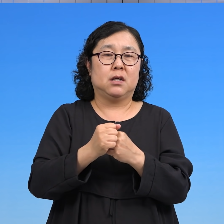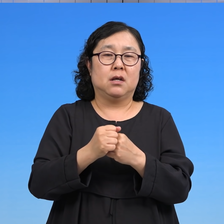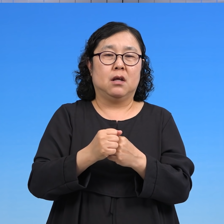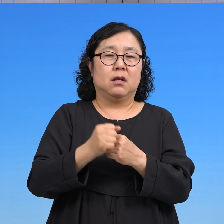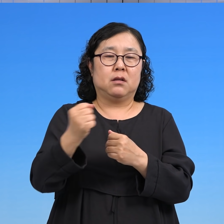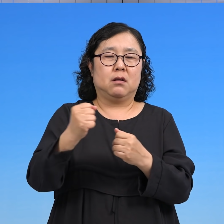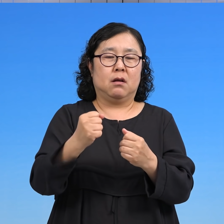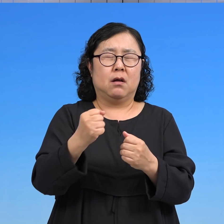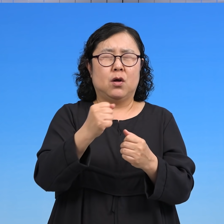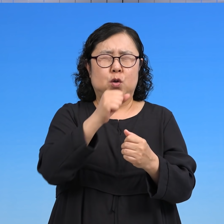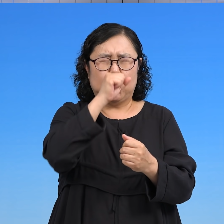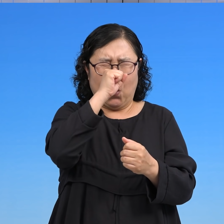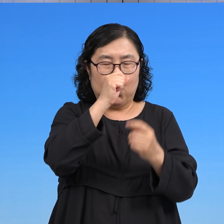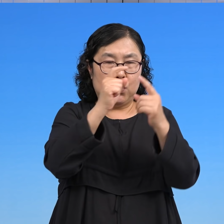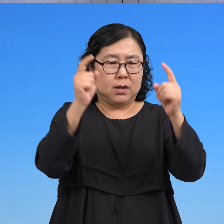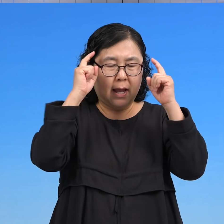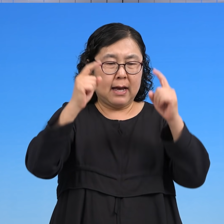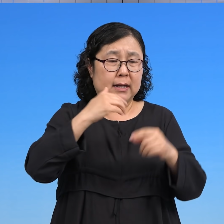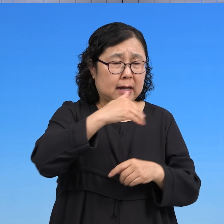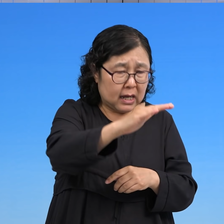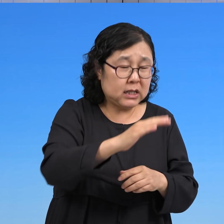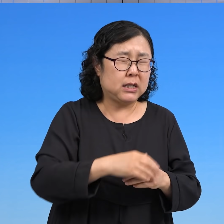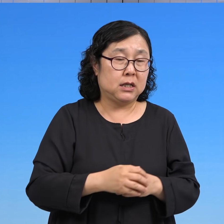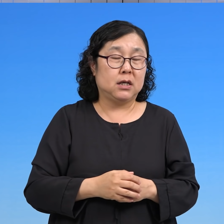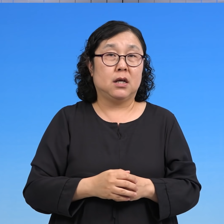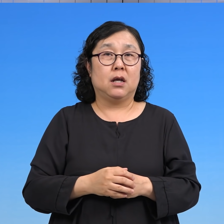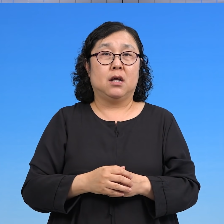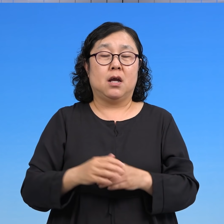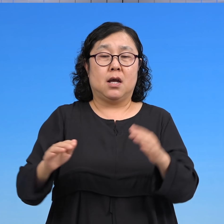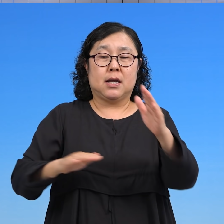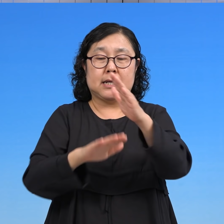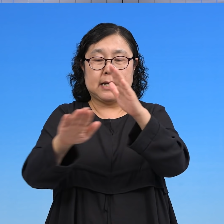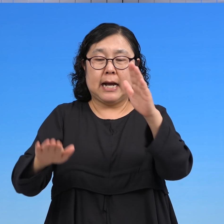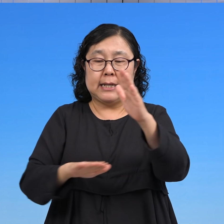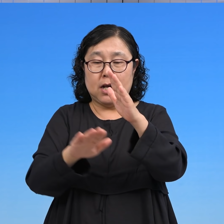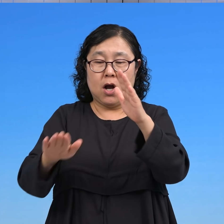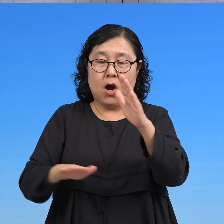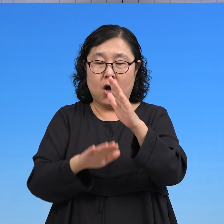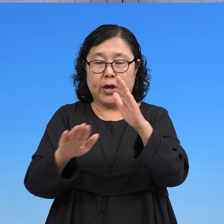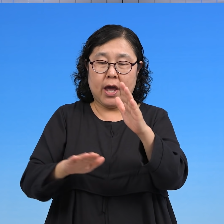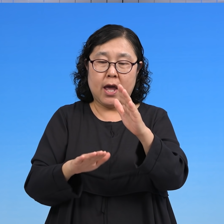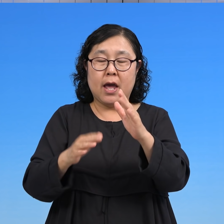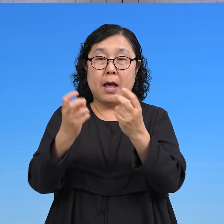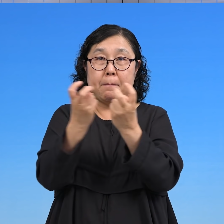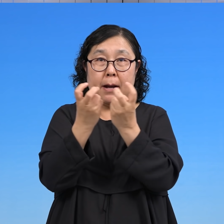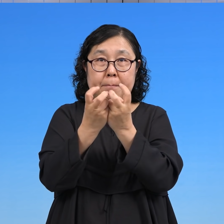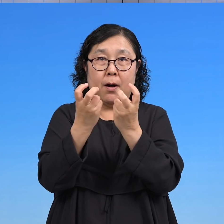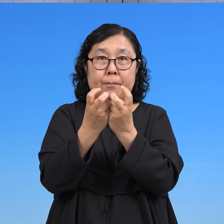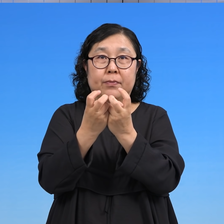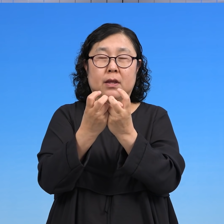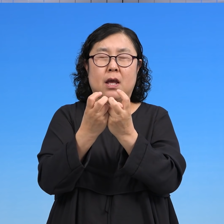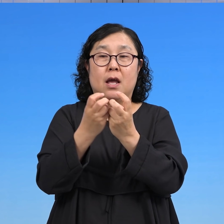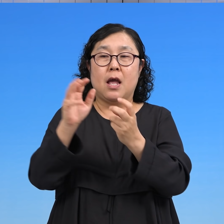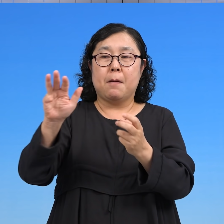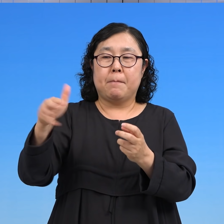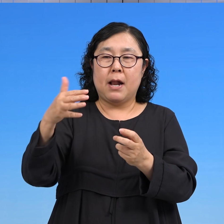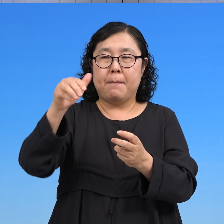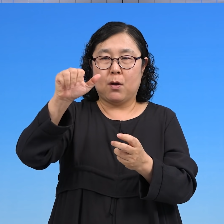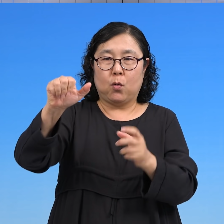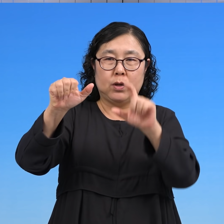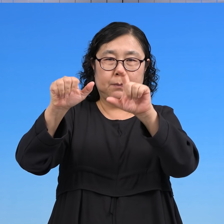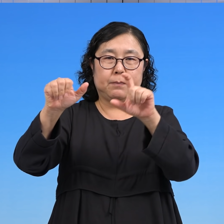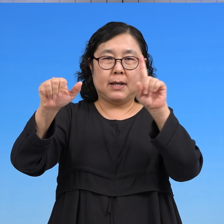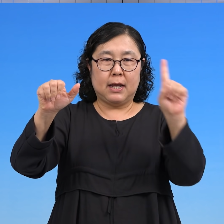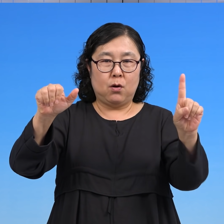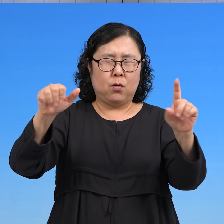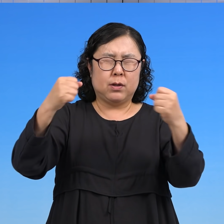받아야지, 너 그래야 좋은 대학까지. 온통 가정에서 일어나고 있는 건 850대 1로 싸워 이기는 방법 10가지, 이런